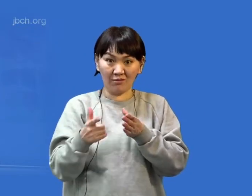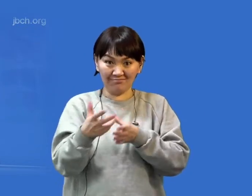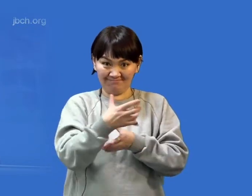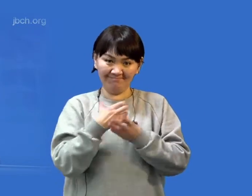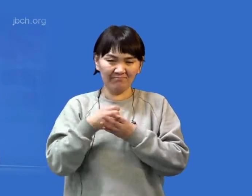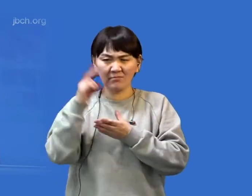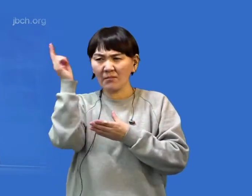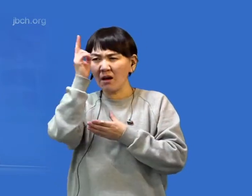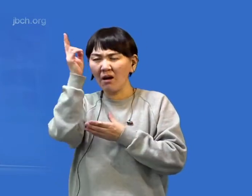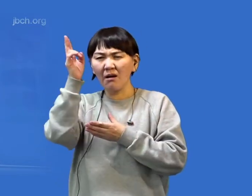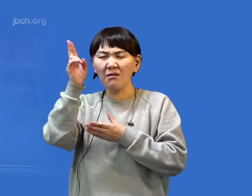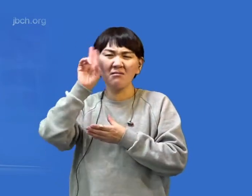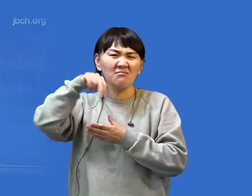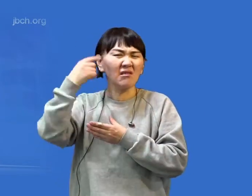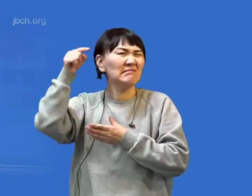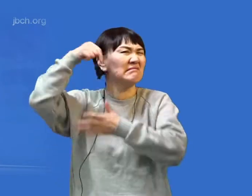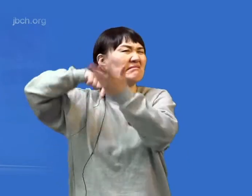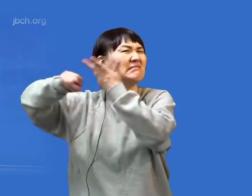Канаан нутгийг туршаад хүрээд ирсэн.